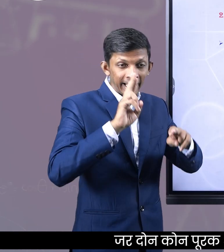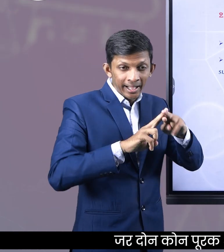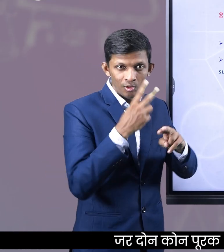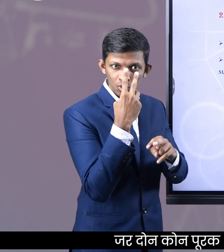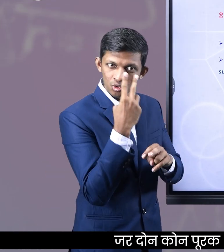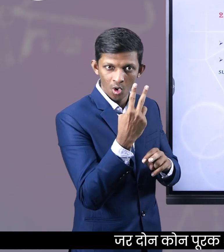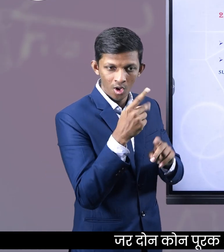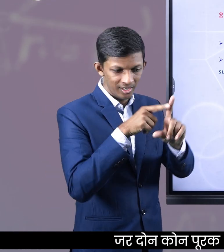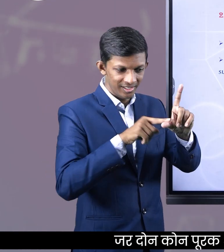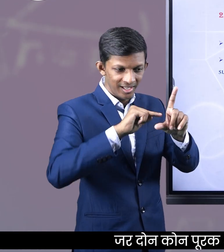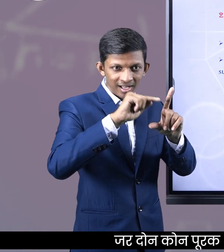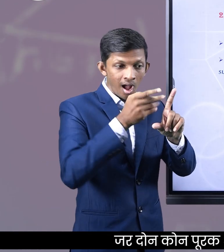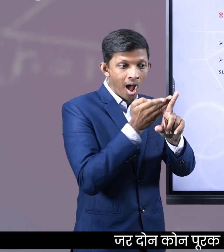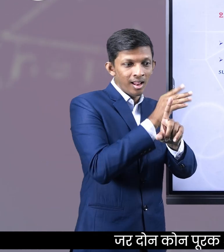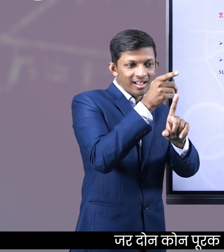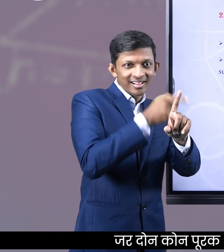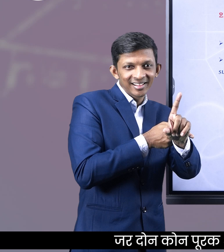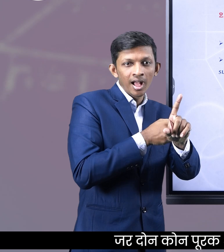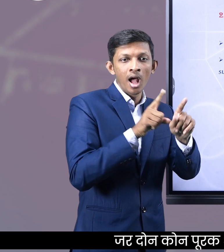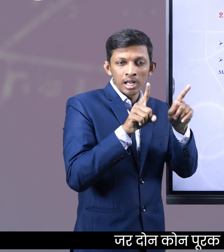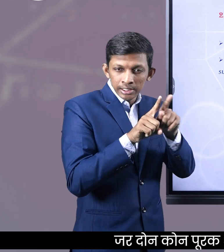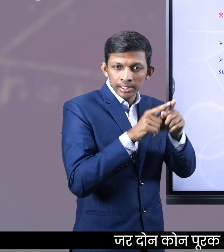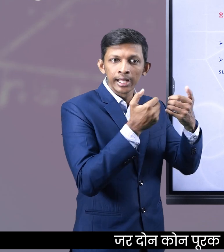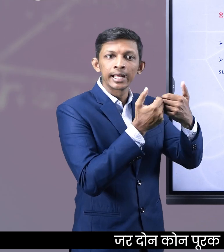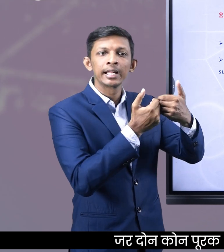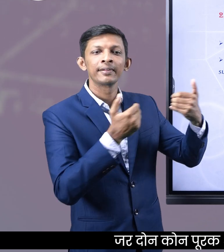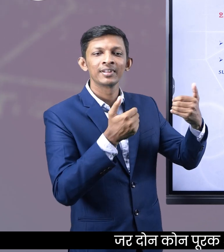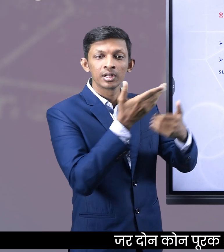जर दोन कोन पूरक असतील तर ते एकमेकांचे पूरक असतात.